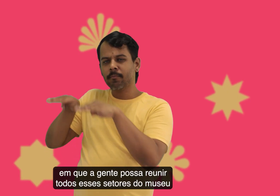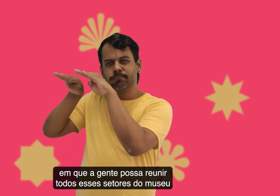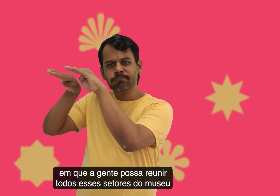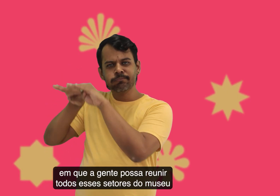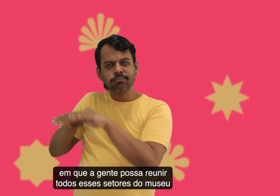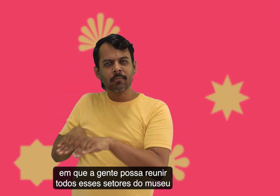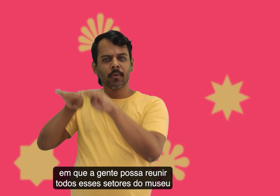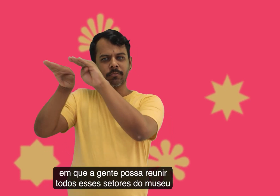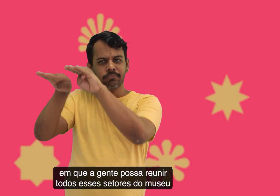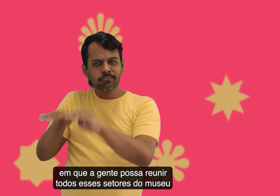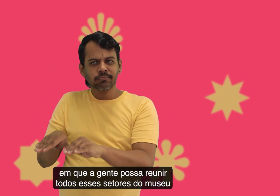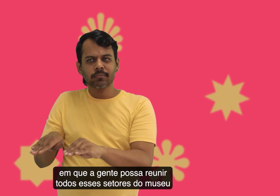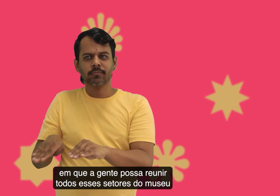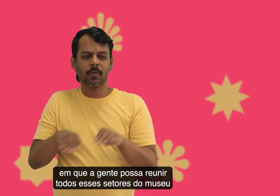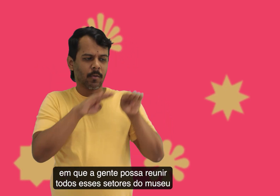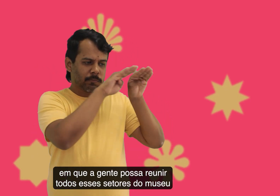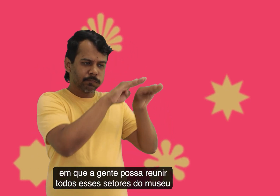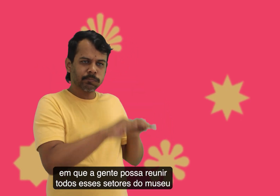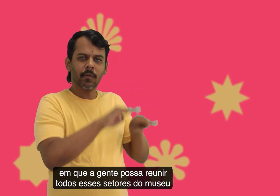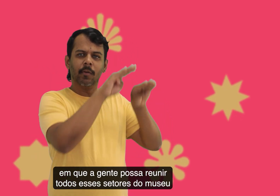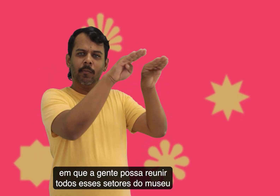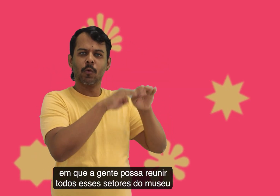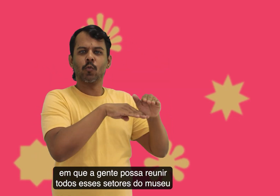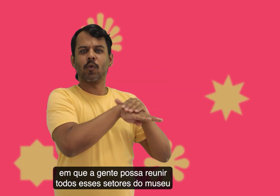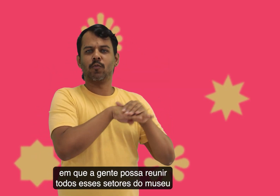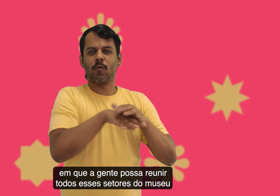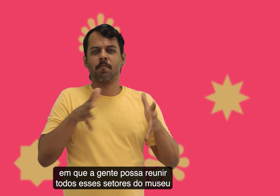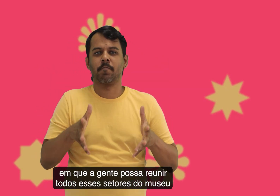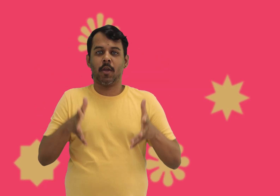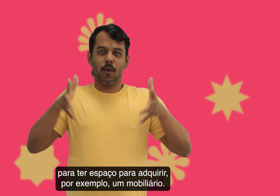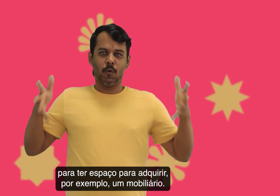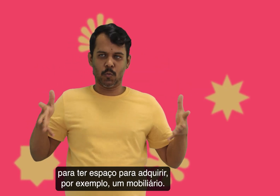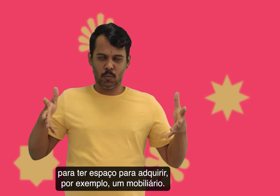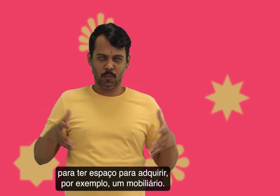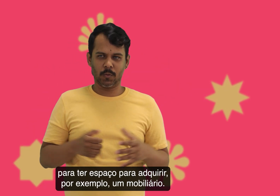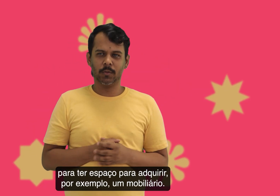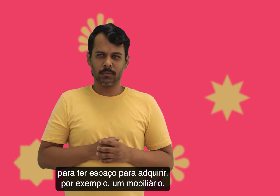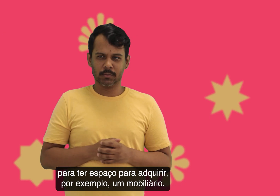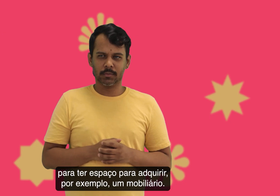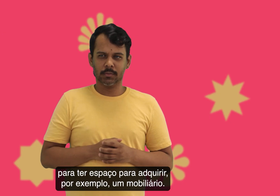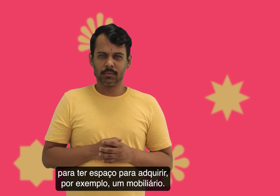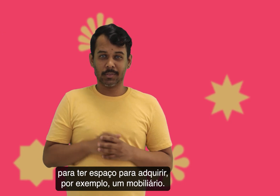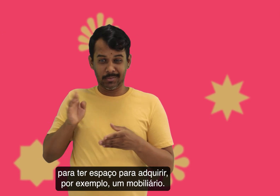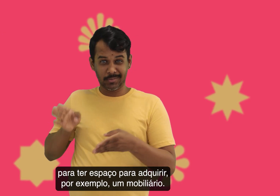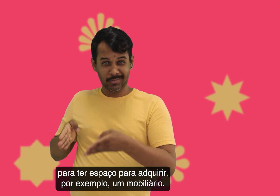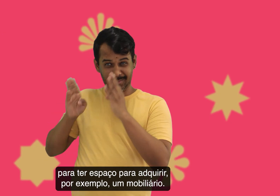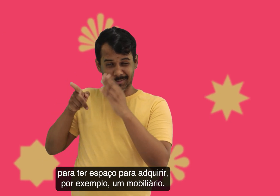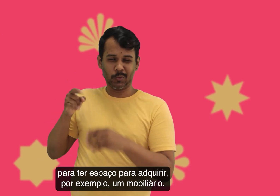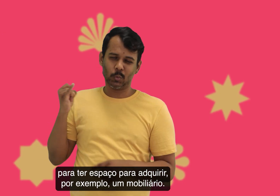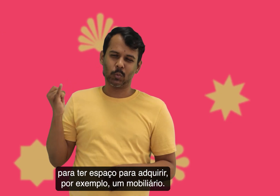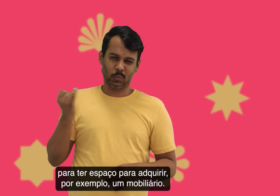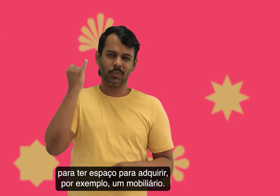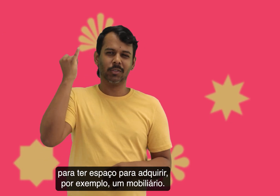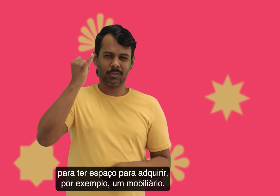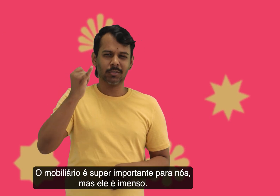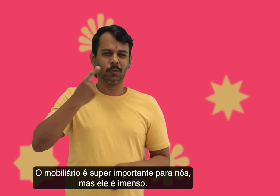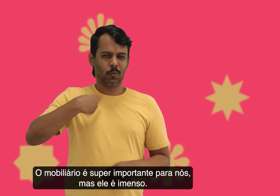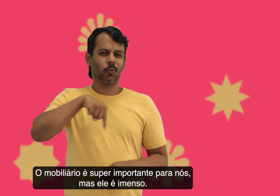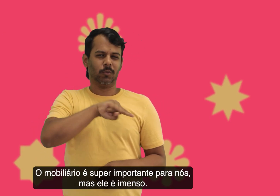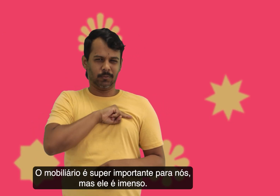que a gente possa reunir todos esses setores do museu para ter espaço para adquirir, por exemplo, mobiliário. O mobiliário